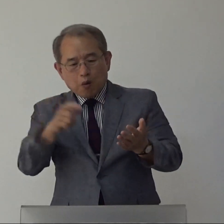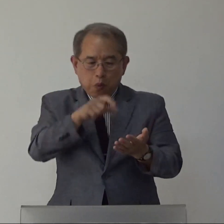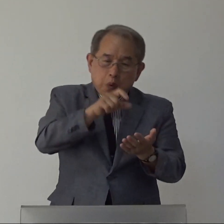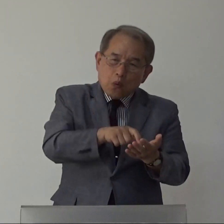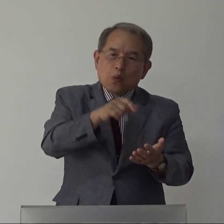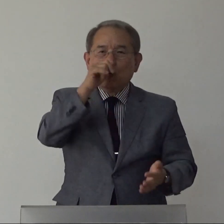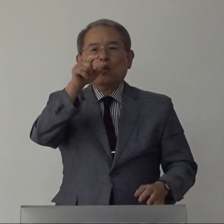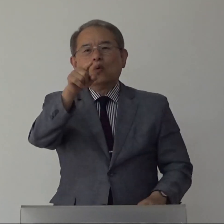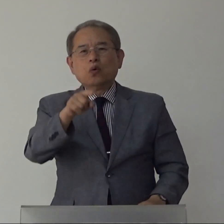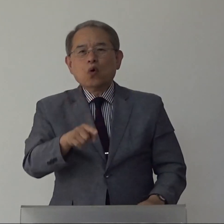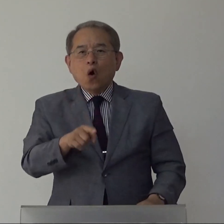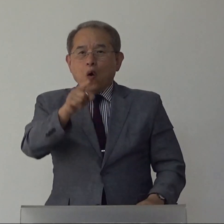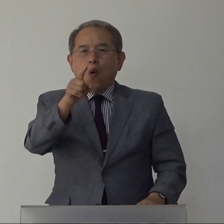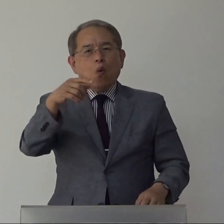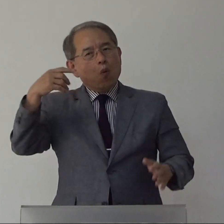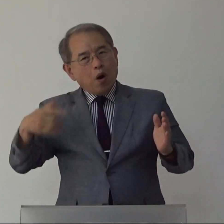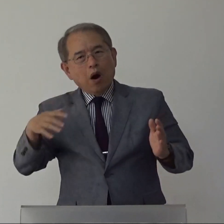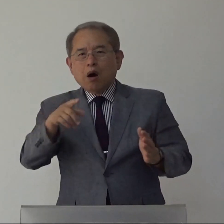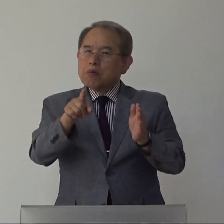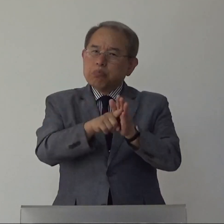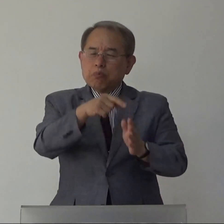빌립보 교회에 두 여인이 있습니다.